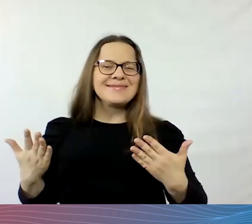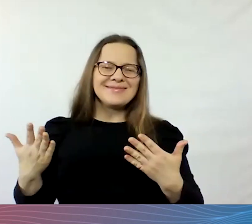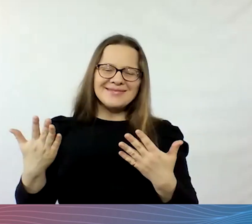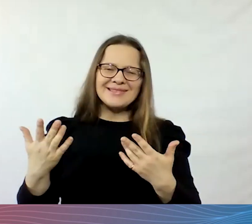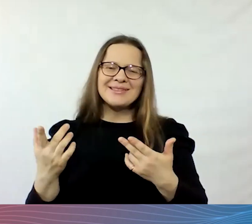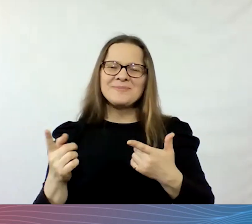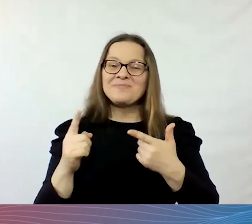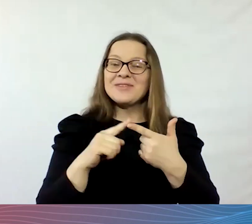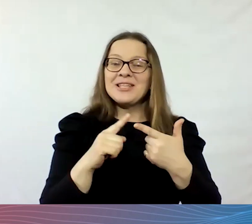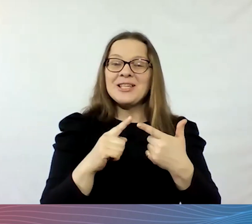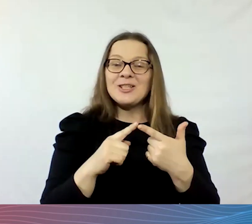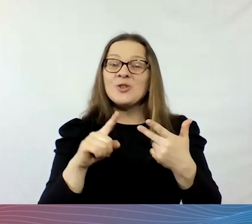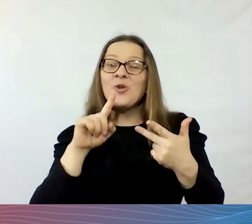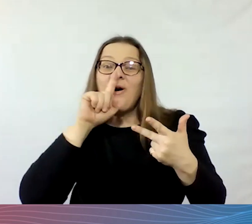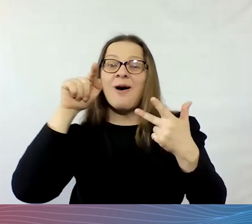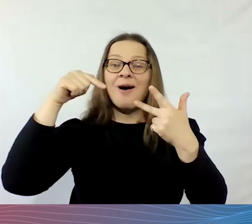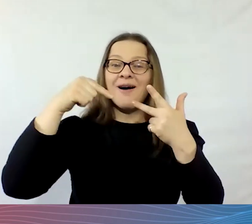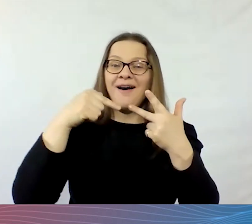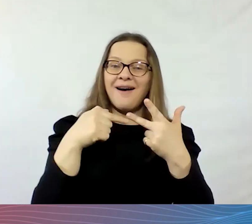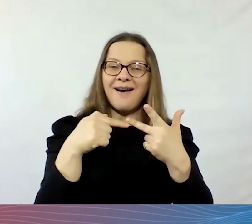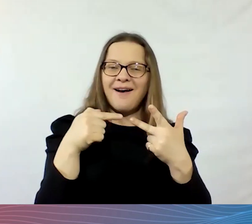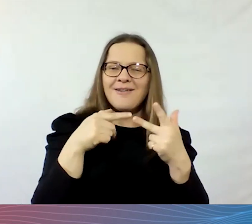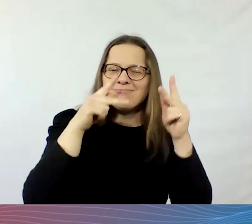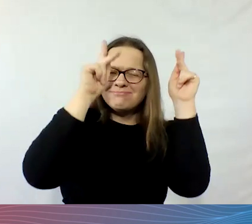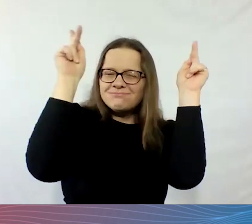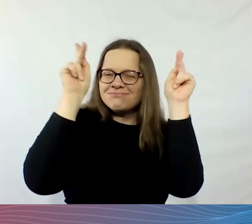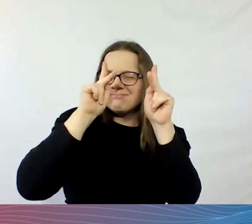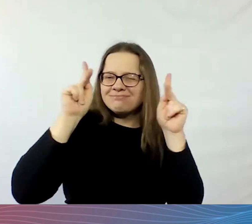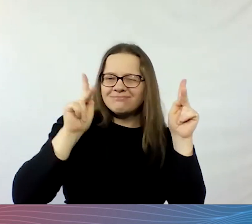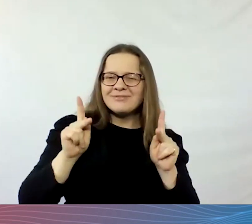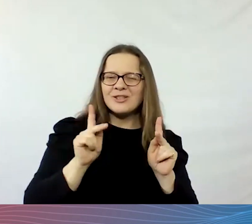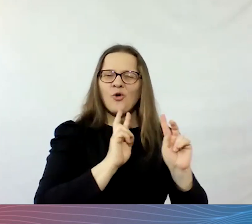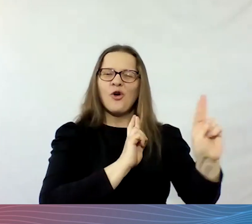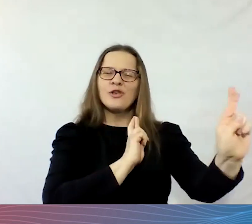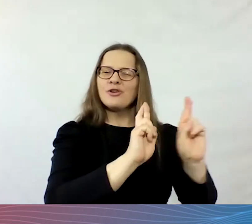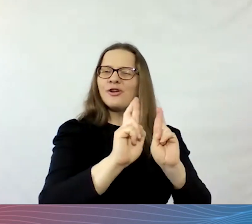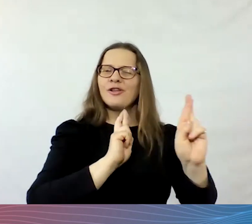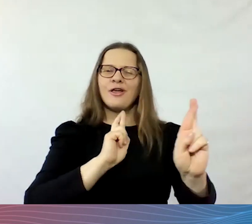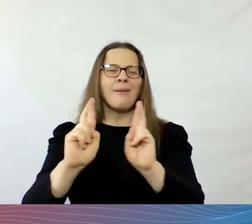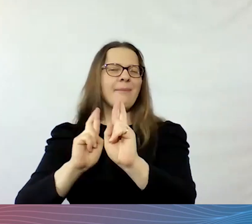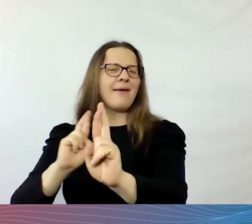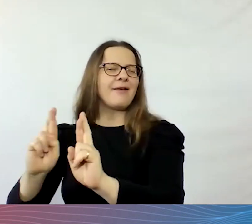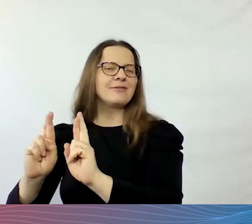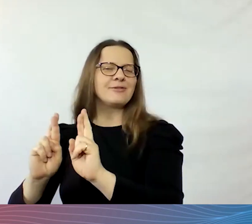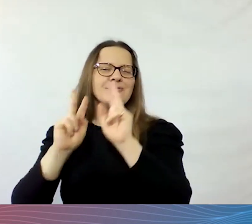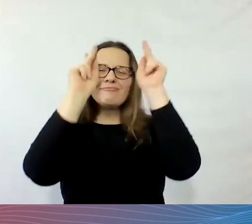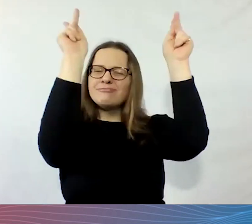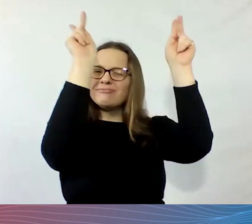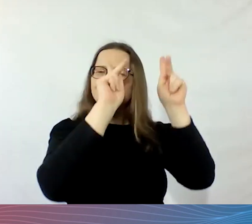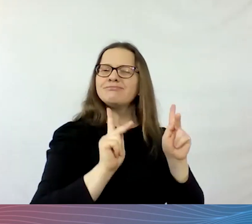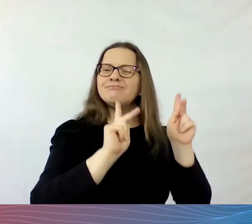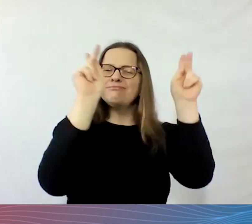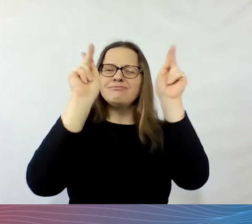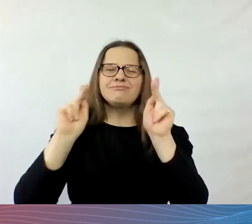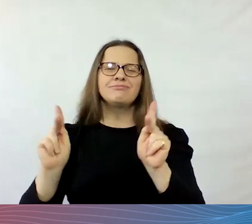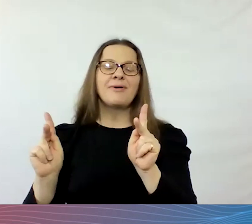produzir paz. Paz, estamos vivendo mais em paz. Chega de brigar uns com os outros, né? Chega de falar mal uns dos